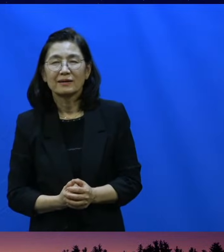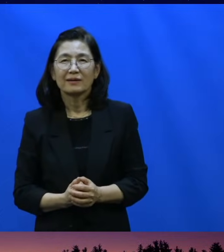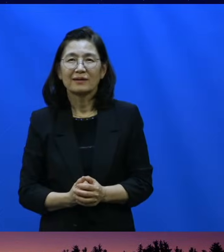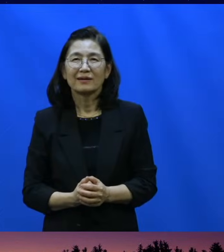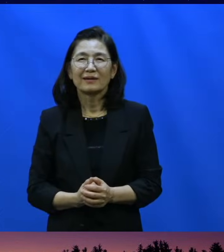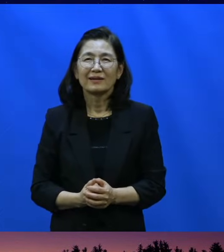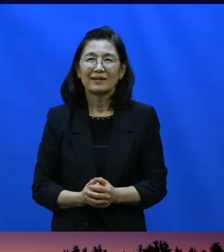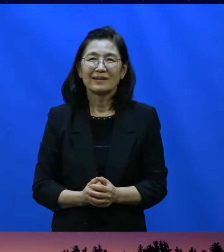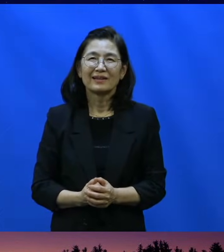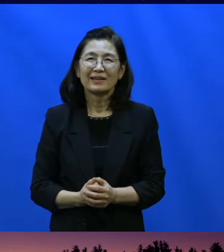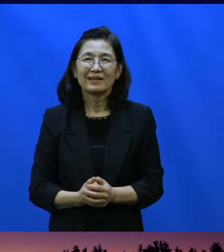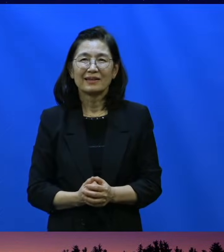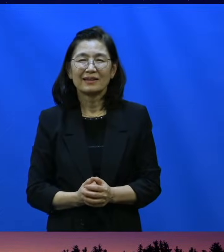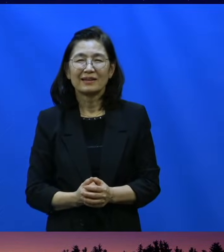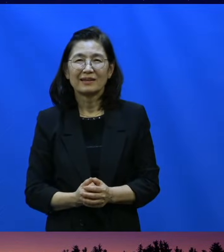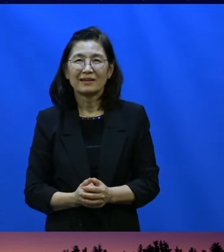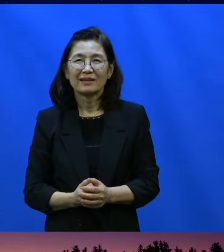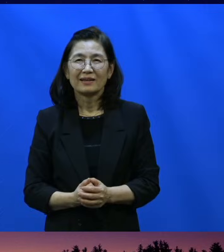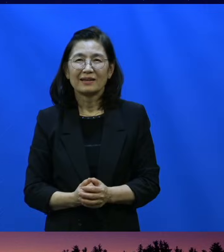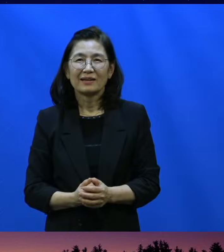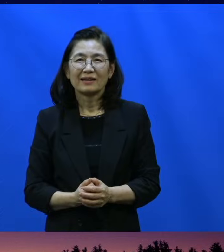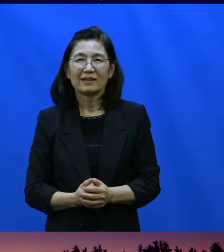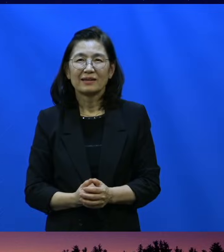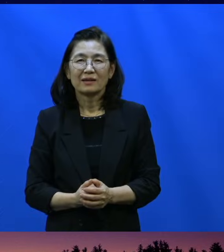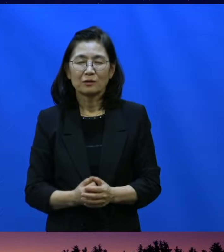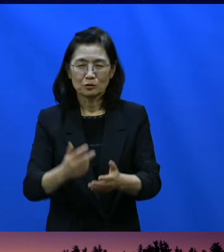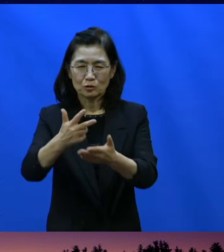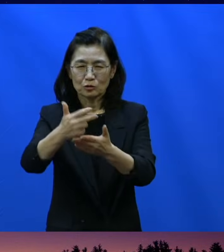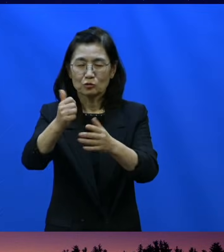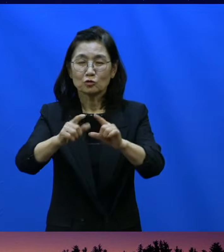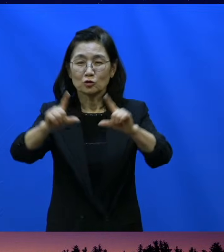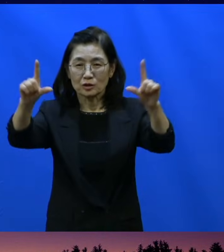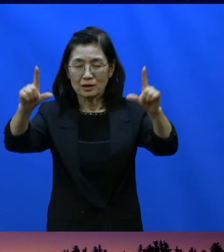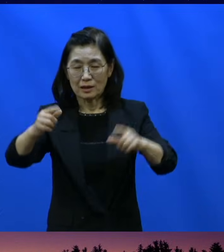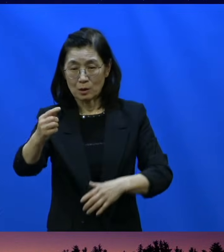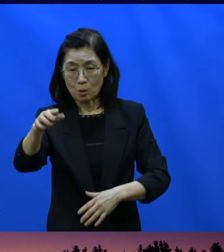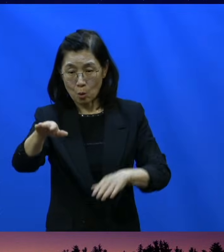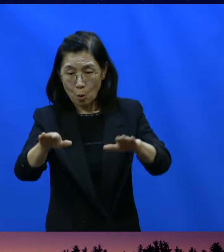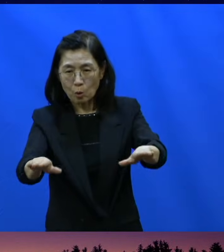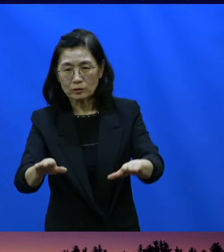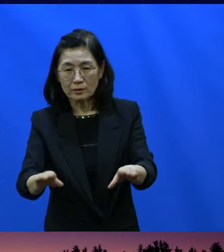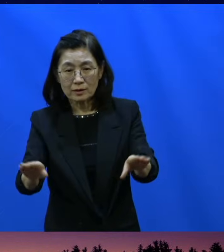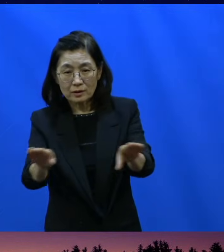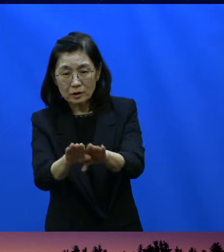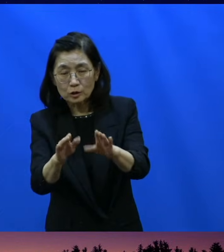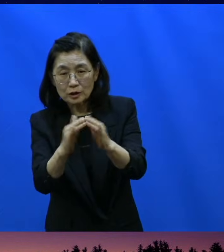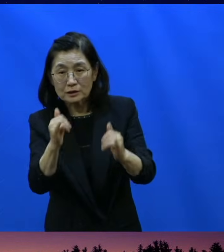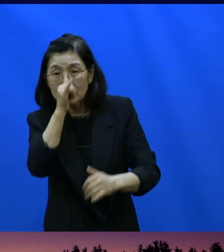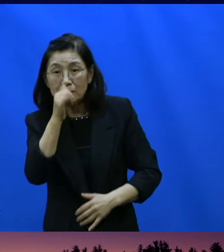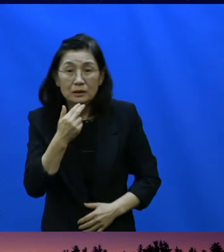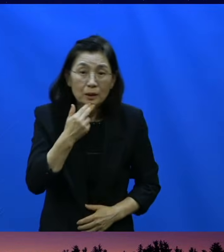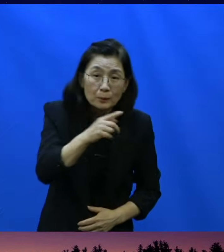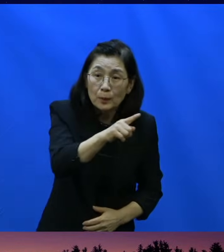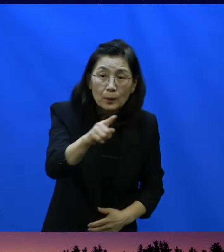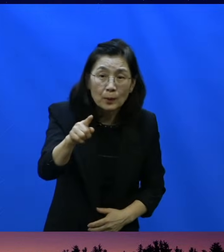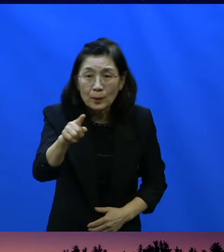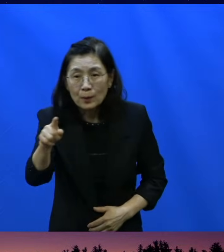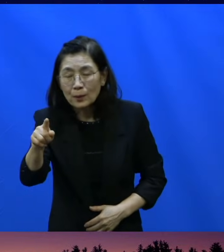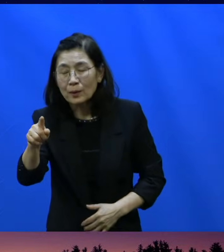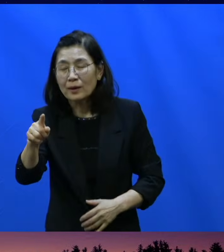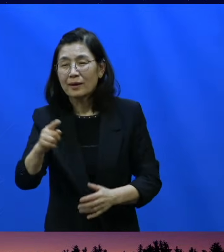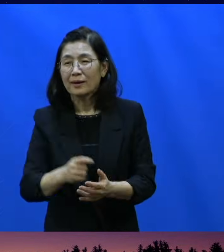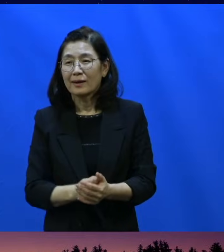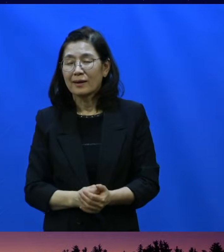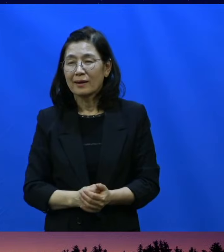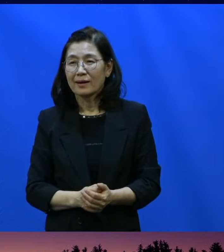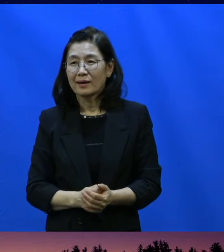또 엑스하고 막. 오늘 뭐 누구 왔느냐 그래도 확인하고 말이죠. 막 안 오면 또 막 벌칙 주고 막